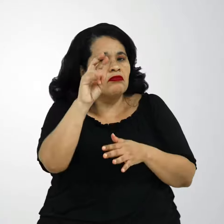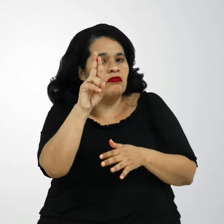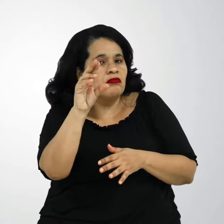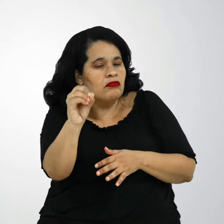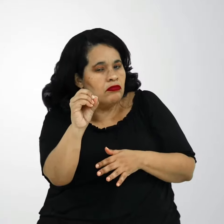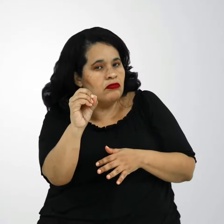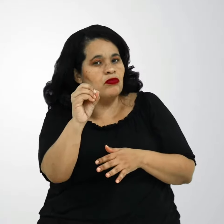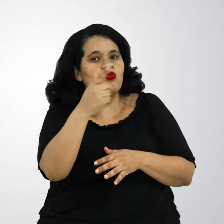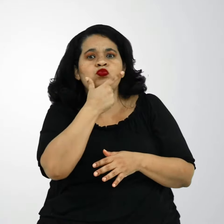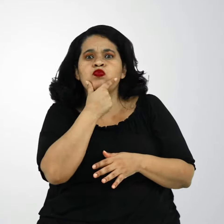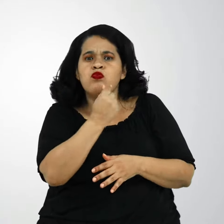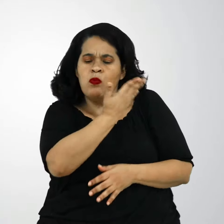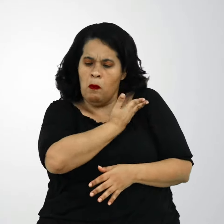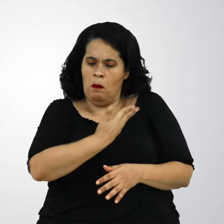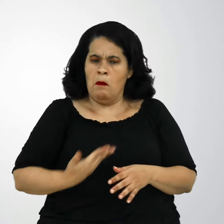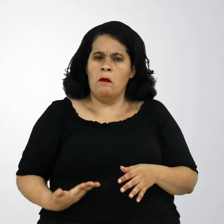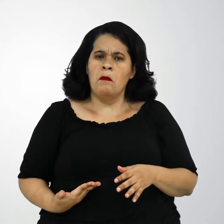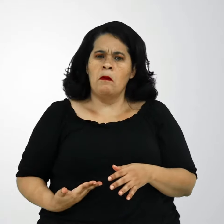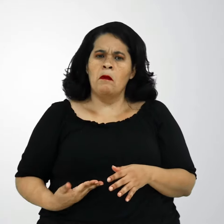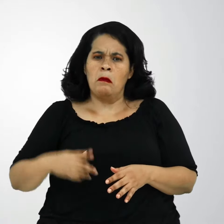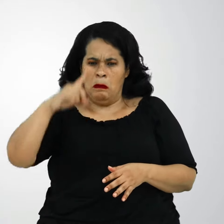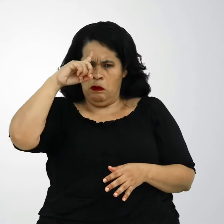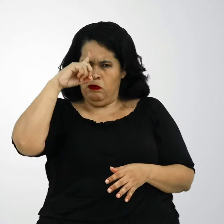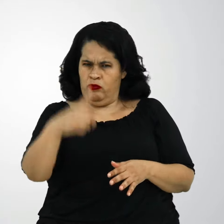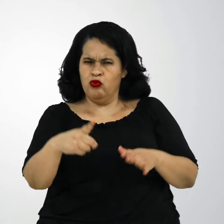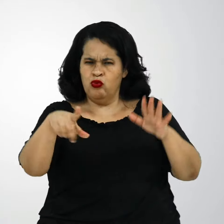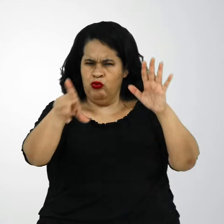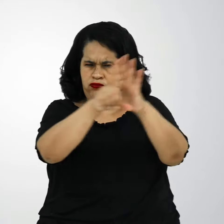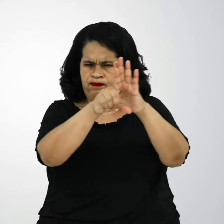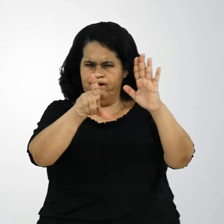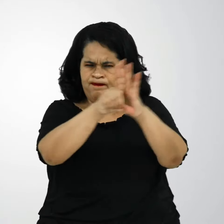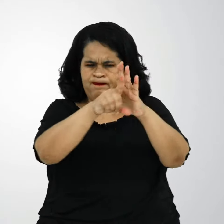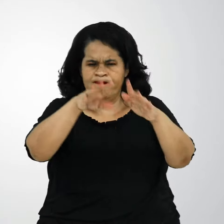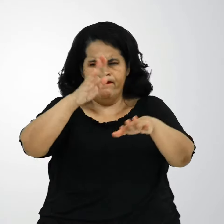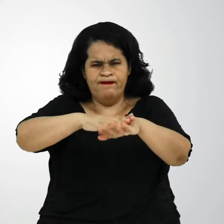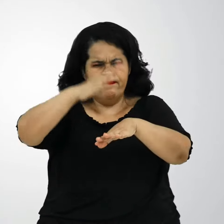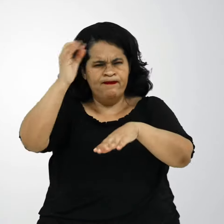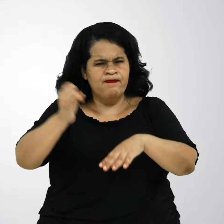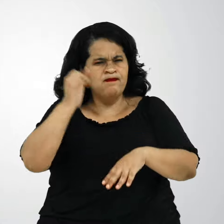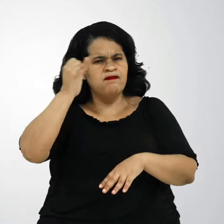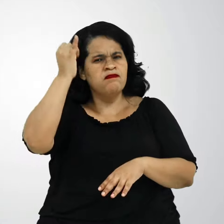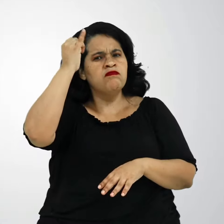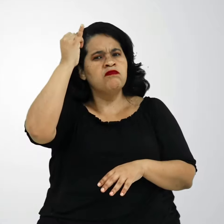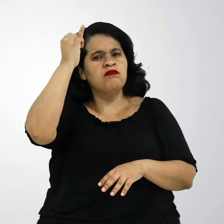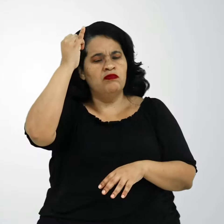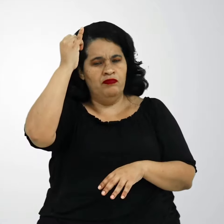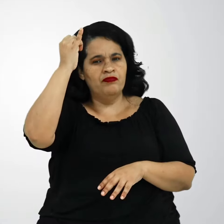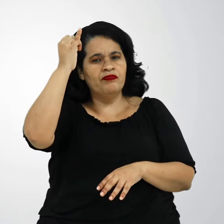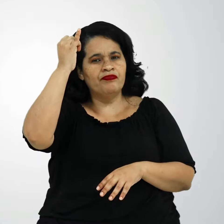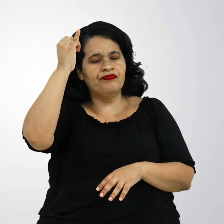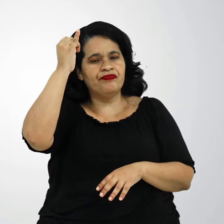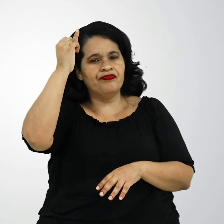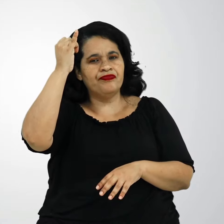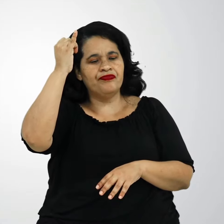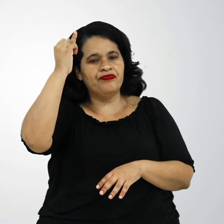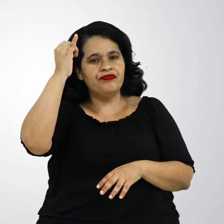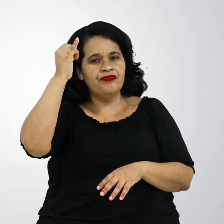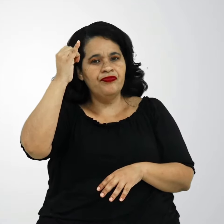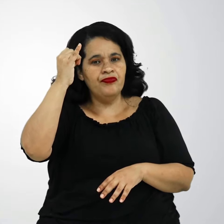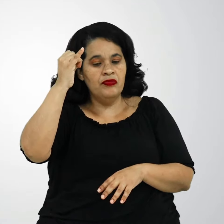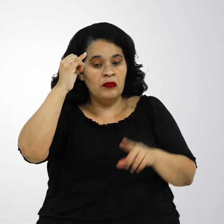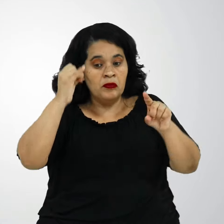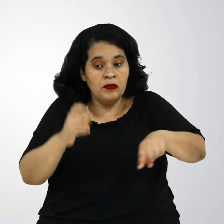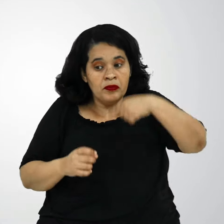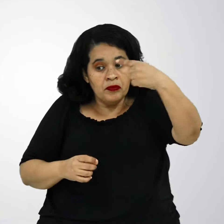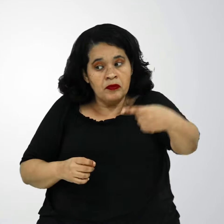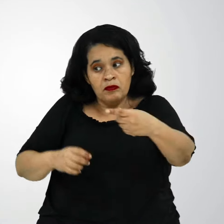quando o decreto de Ciro, o famoso decreto, o mais importante de todos eles, é dado, e aí os judeus voltam